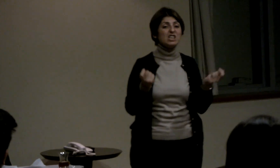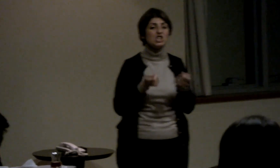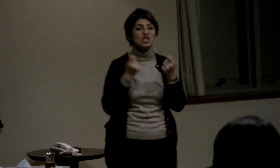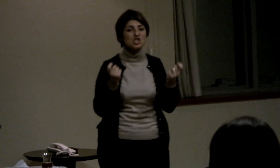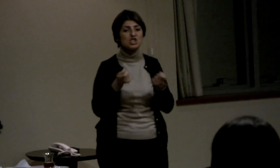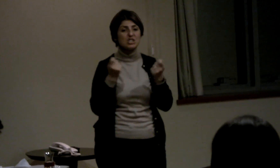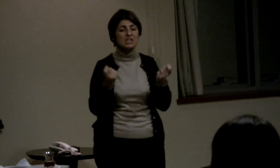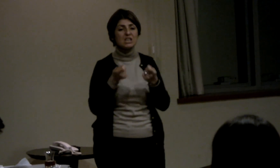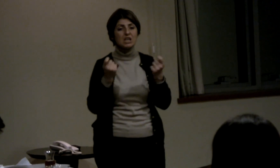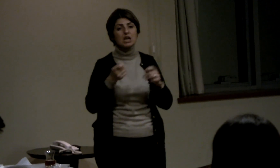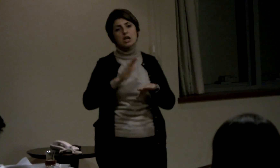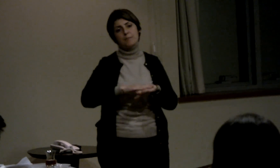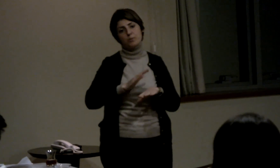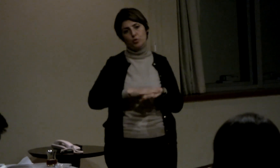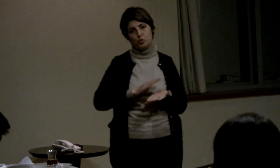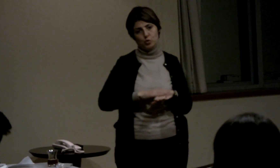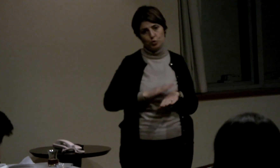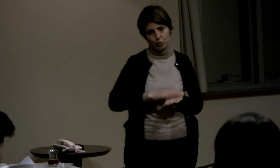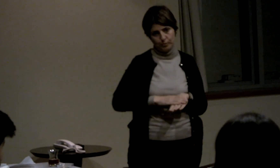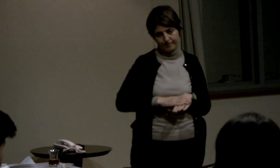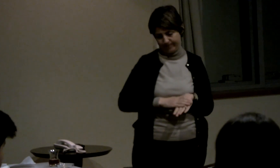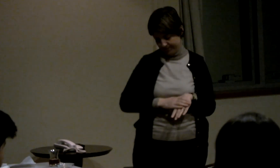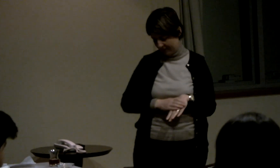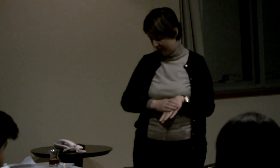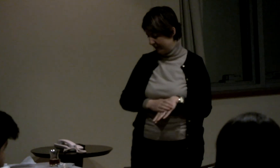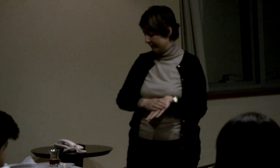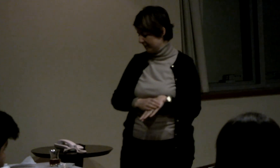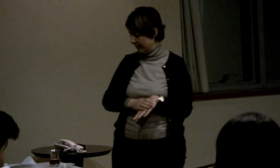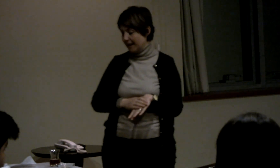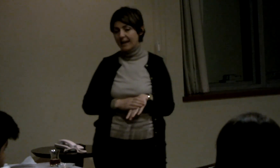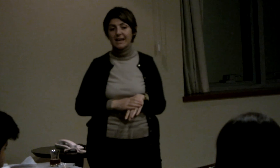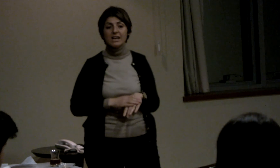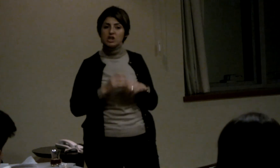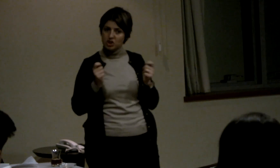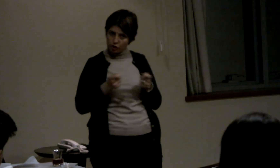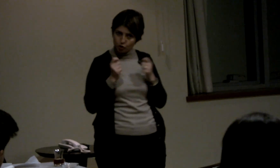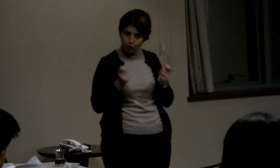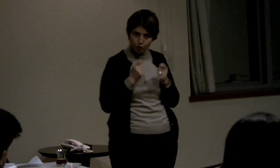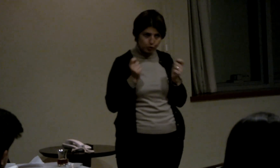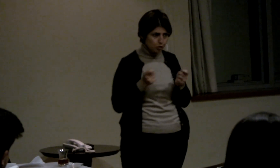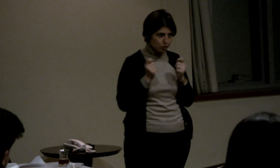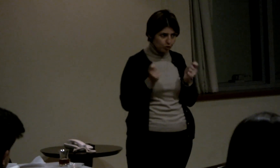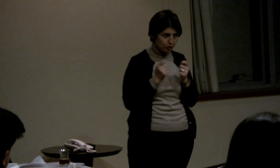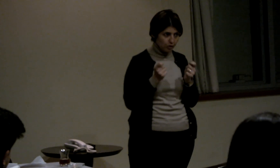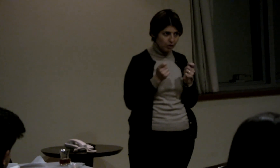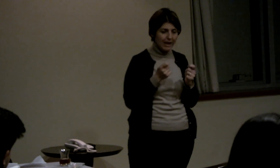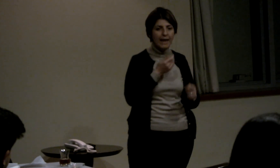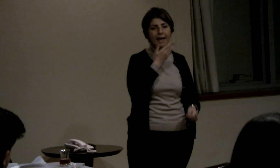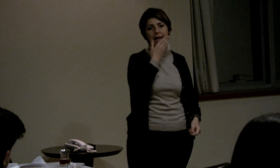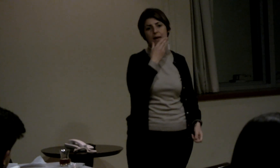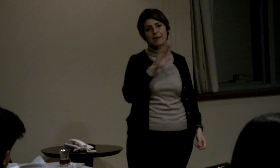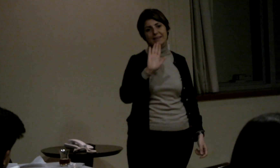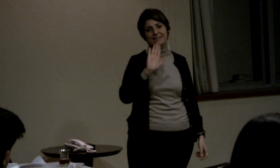iş yapıyorsun? Evet. Çalışıyoruz. Emekliyiz.